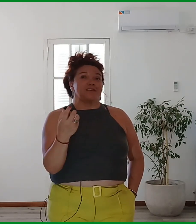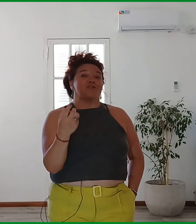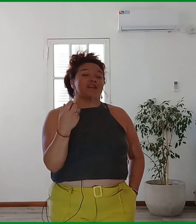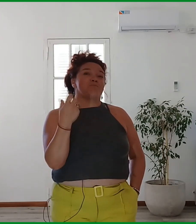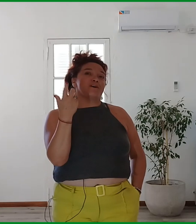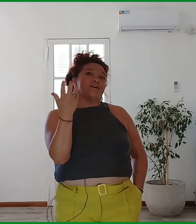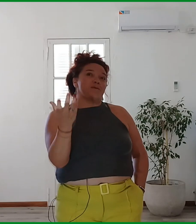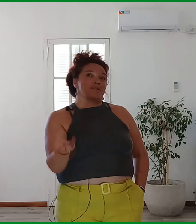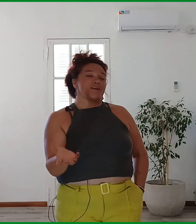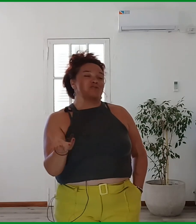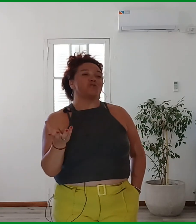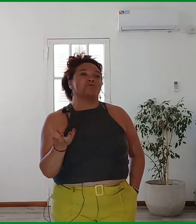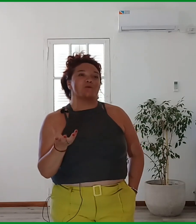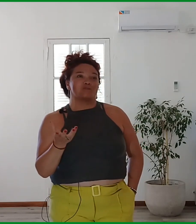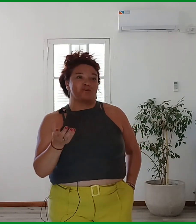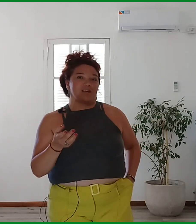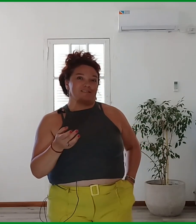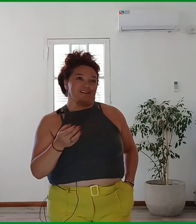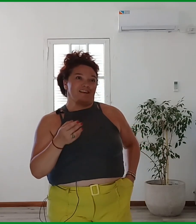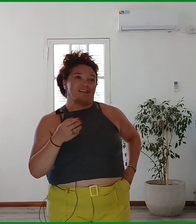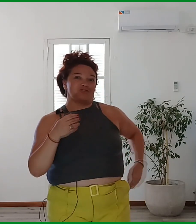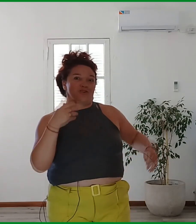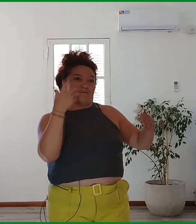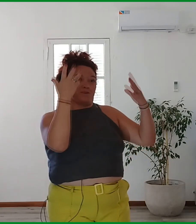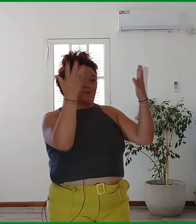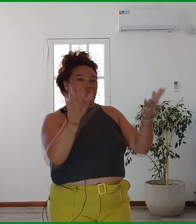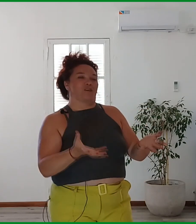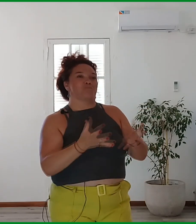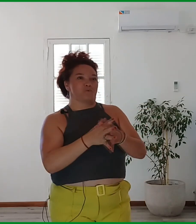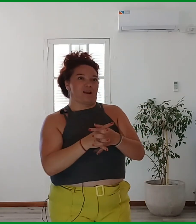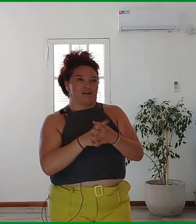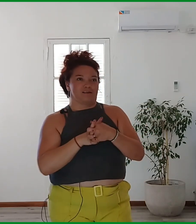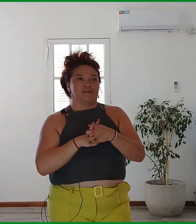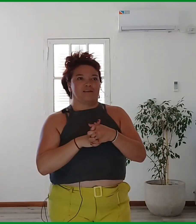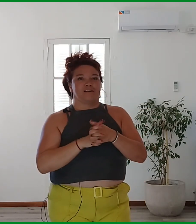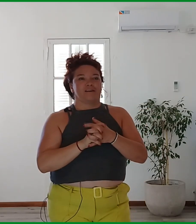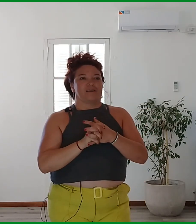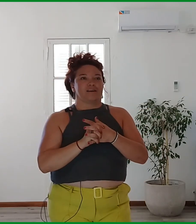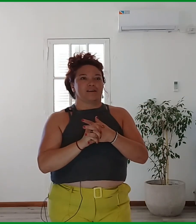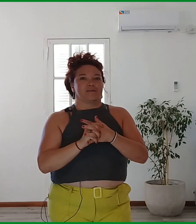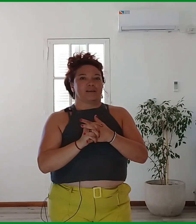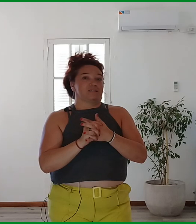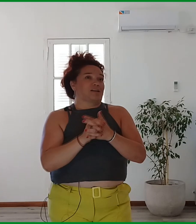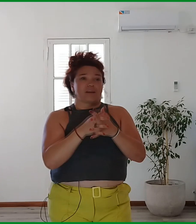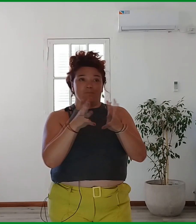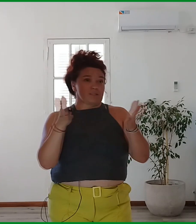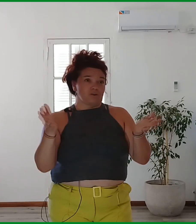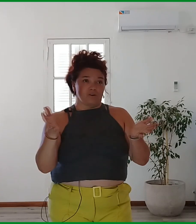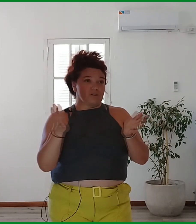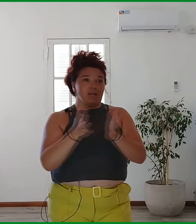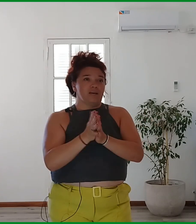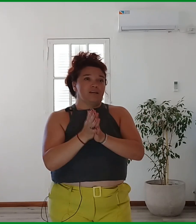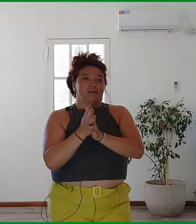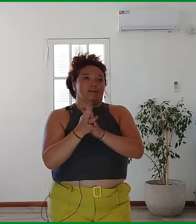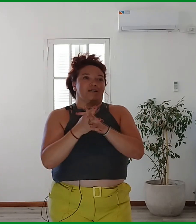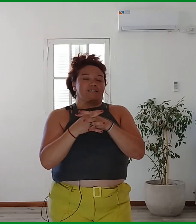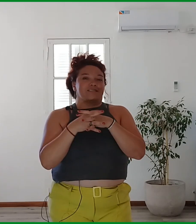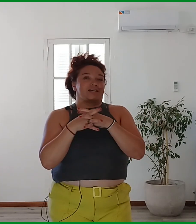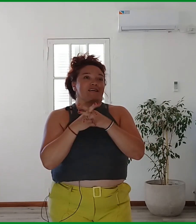lo que les puede despertar a ellos como personas el hecho de vivenciar un mural. Hay gente que realmente lo odia, hay gente que